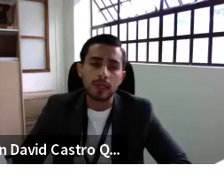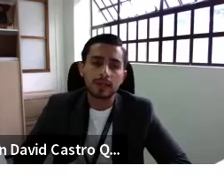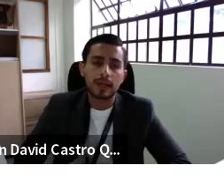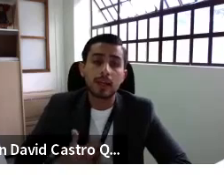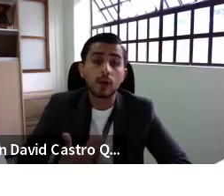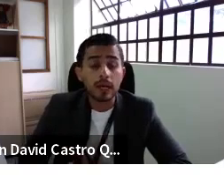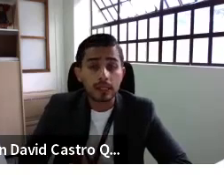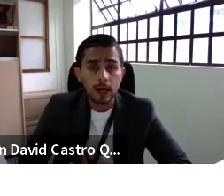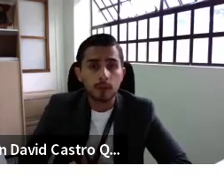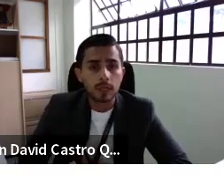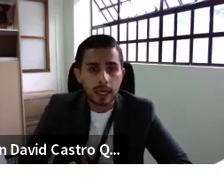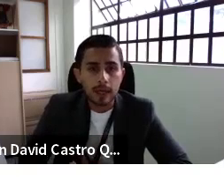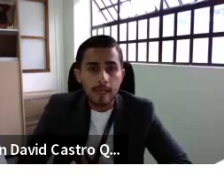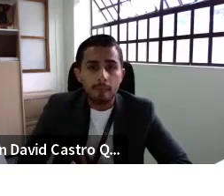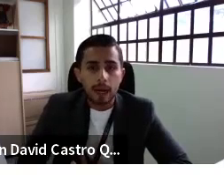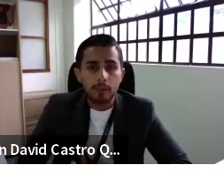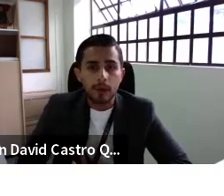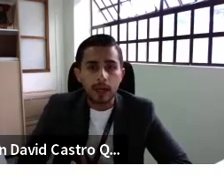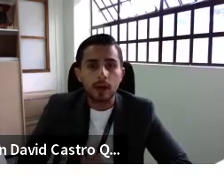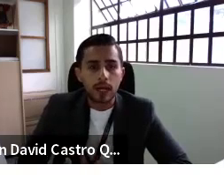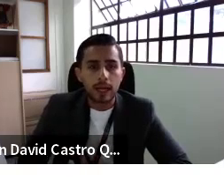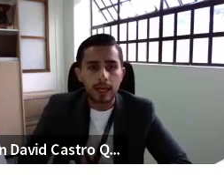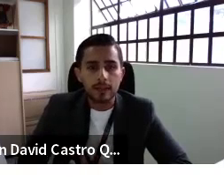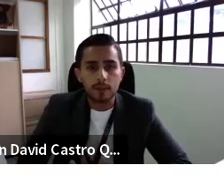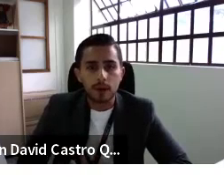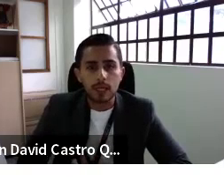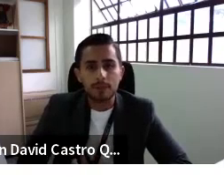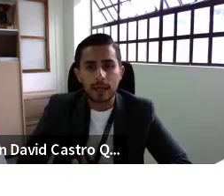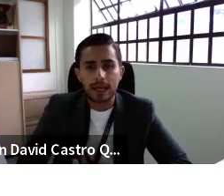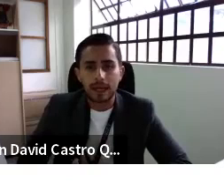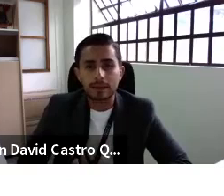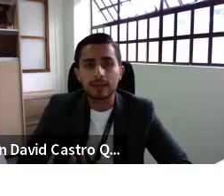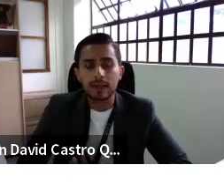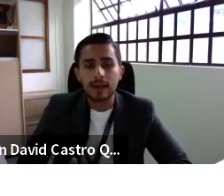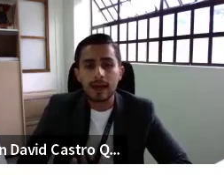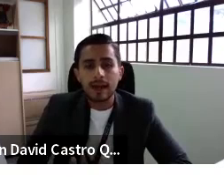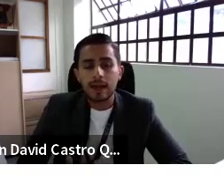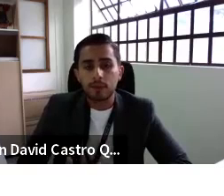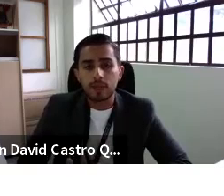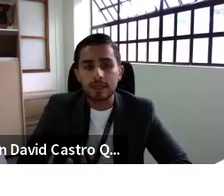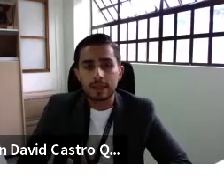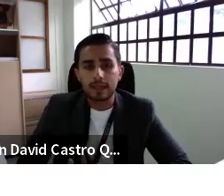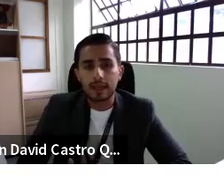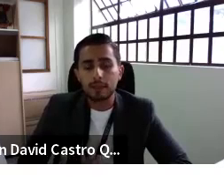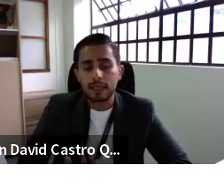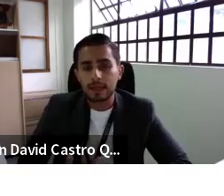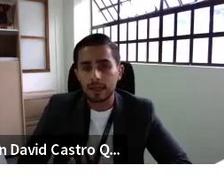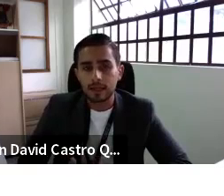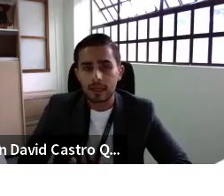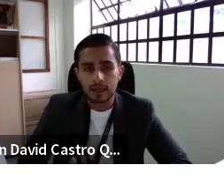entender las lógicas de la comunidad para poder lograr este tipo de cosas y para que la gente entienda la importancia que tiene el bienestar y que tiene la